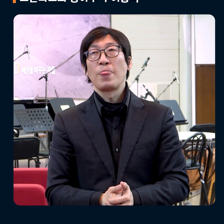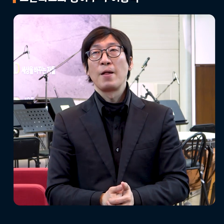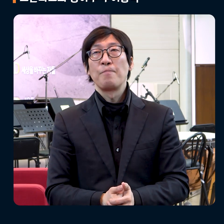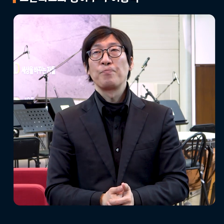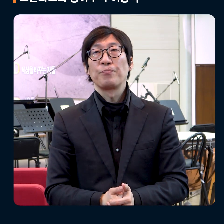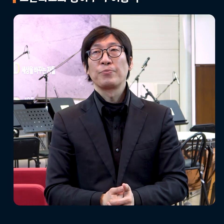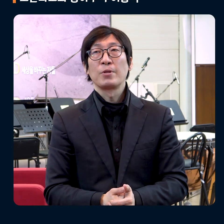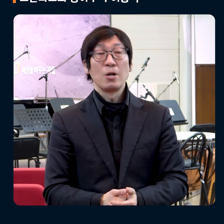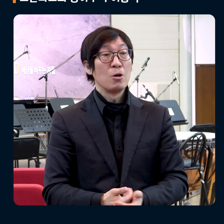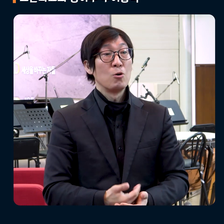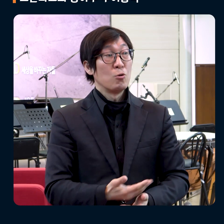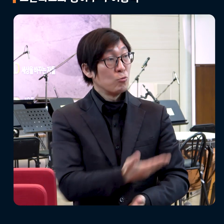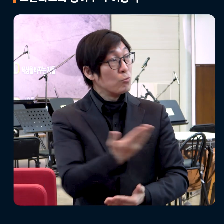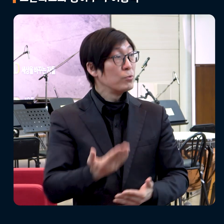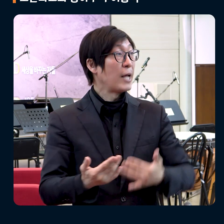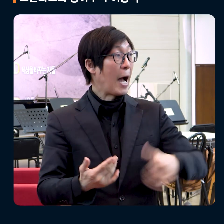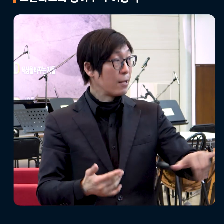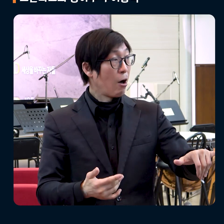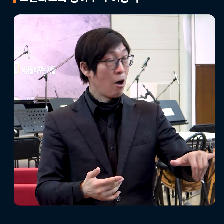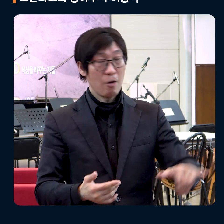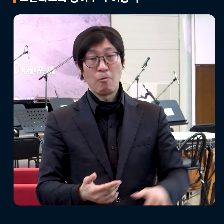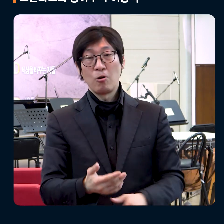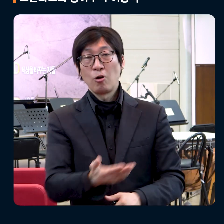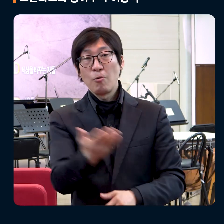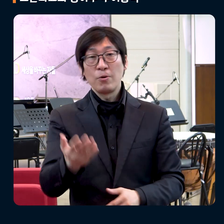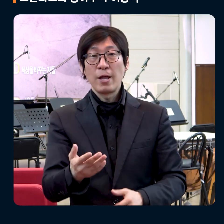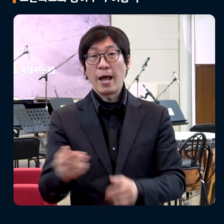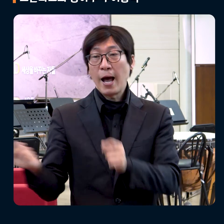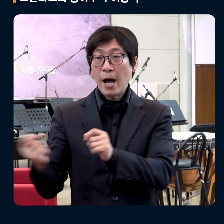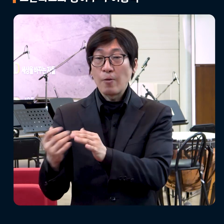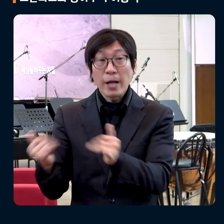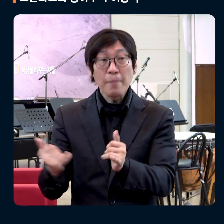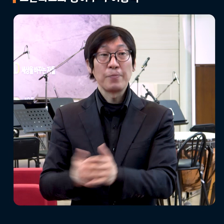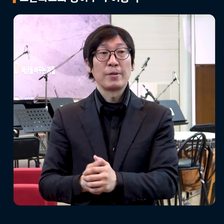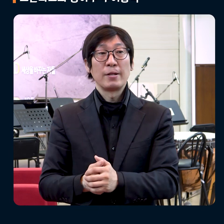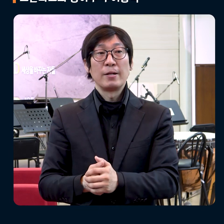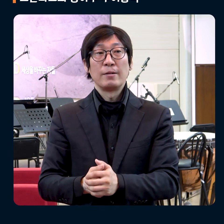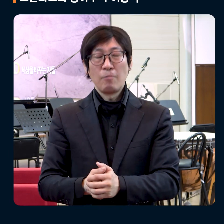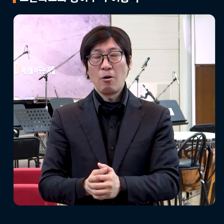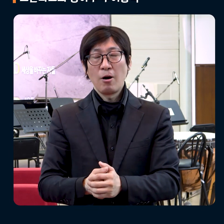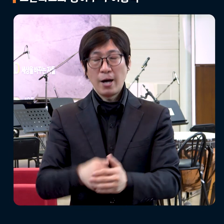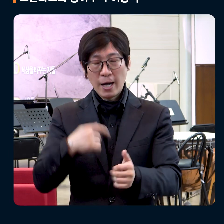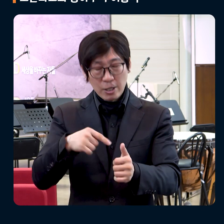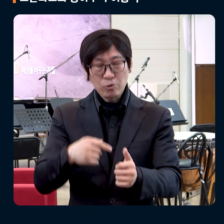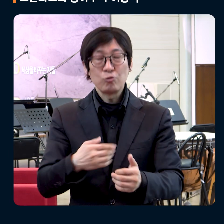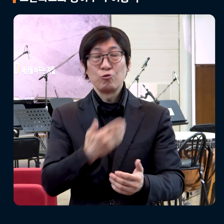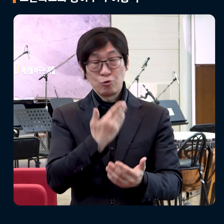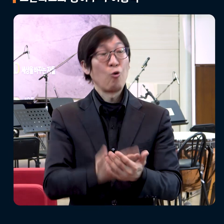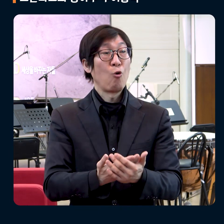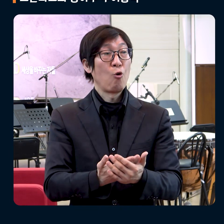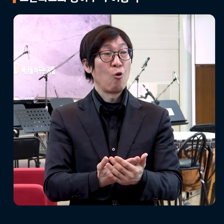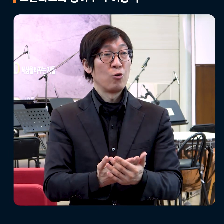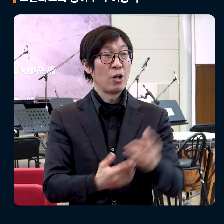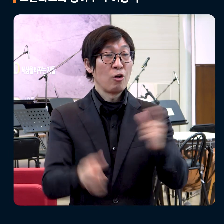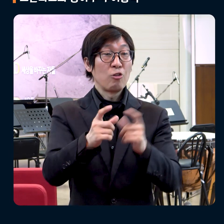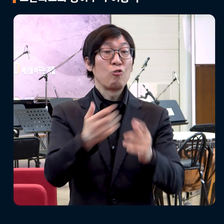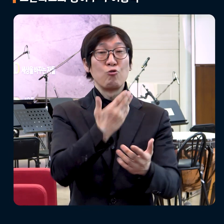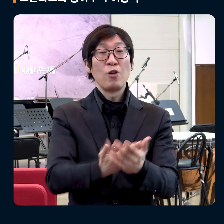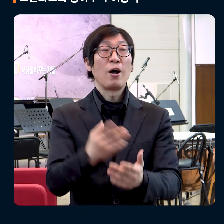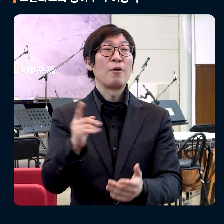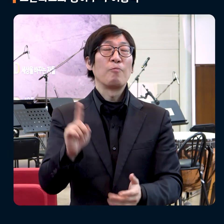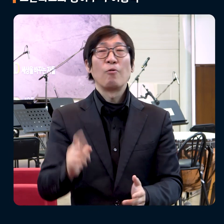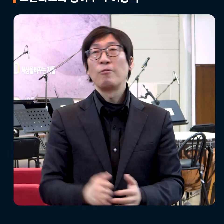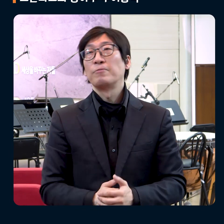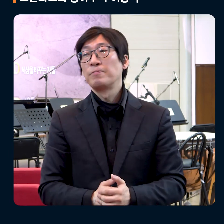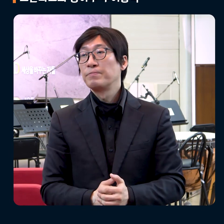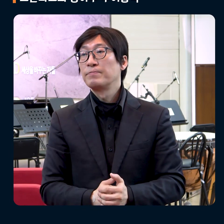벌어진 겁니다. 여러분, 우리 자녀들, 우리 순원들, 우리 주위 사람들 잘 가르치는 거 중요합니다. 그러나 정말